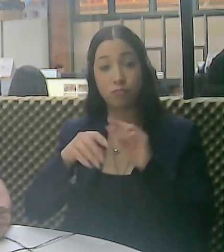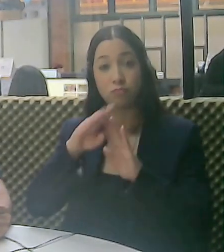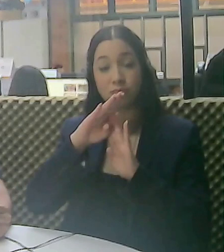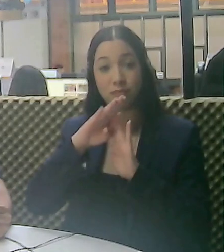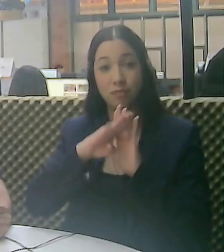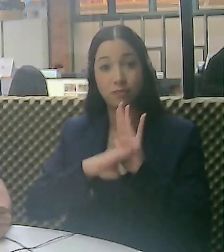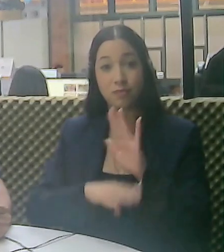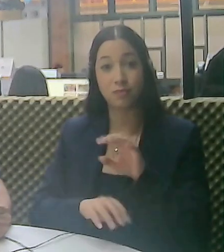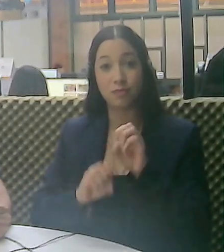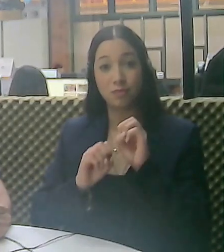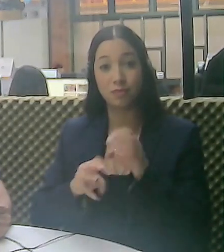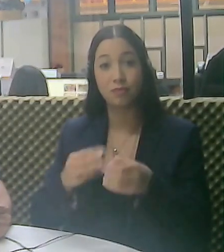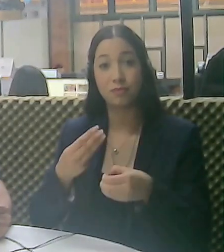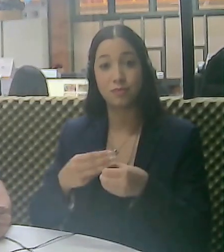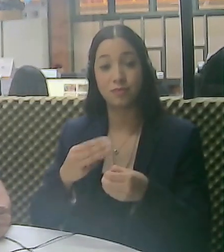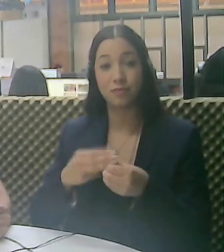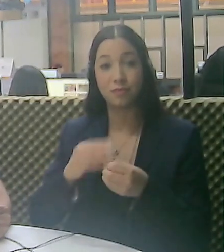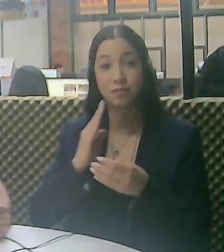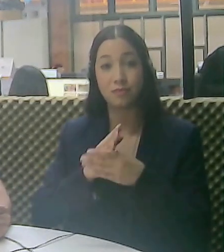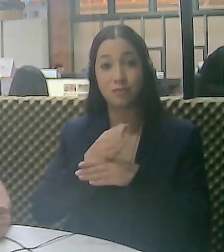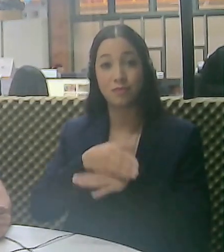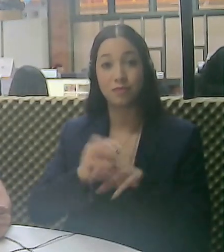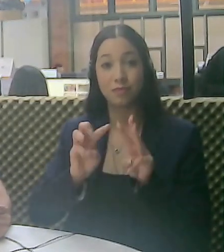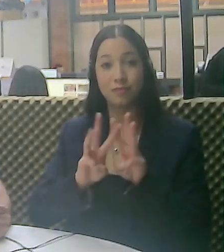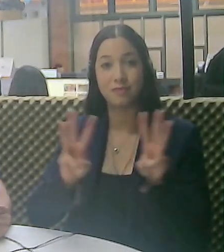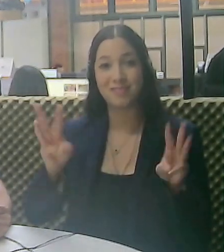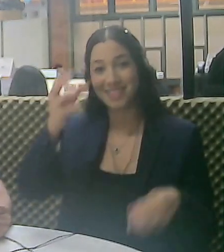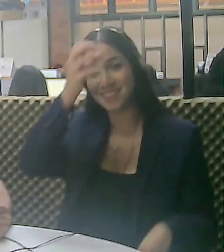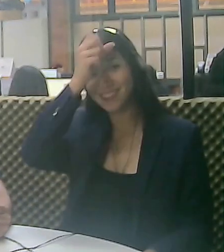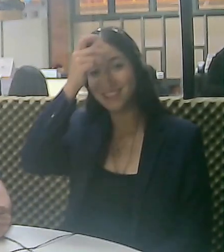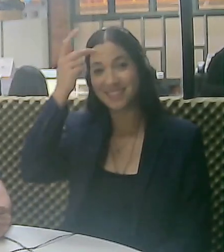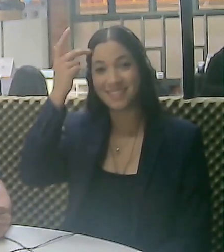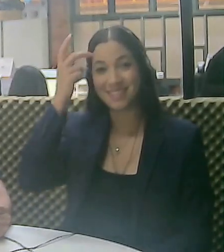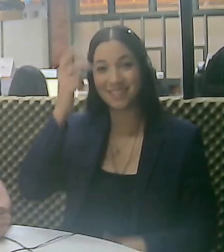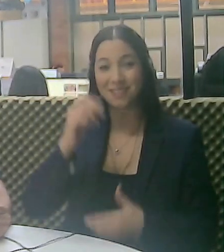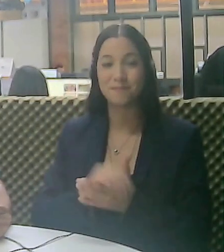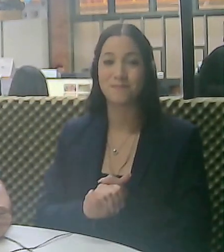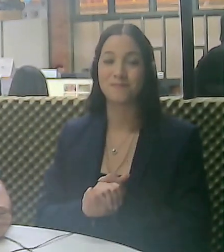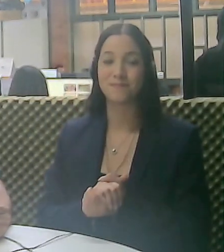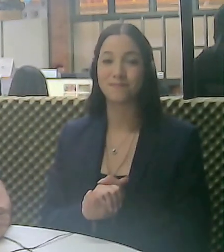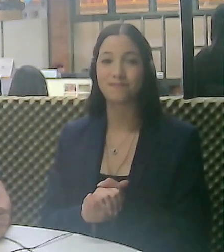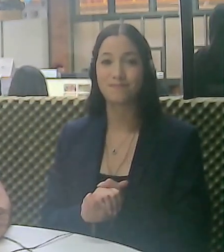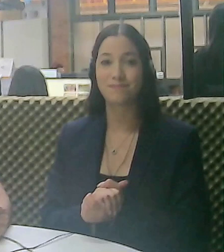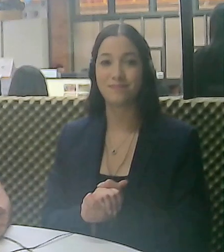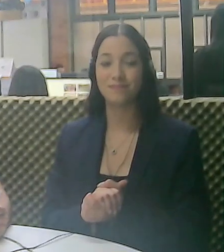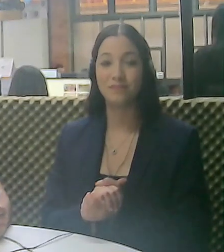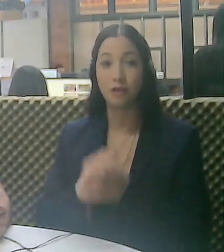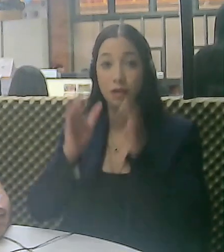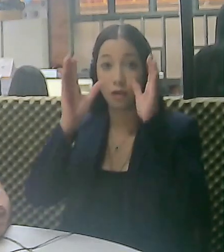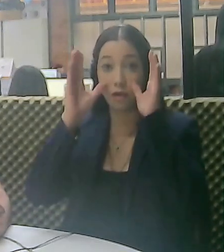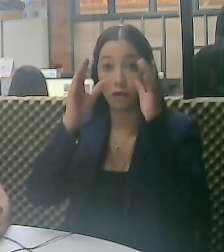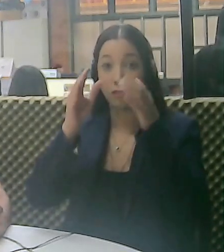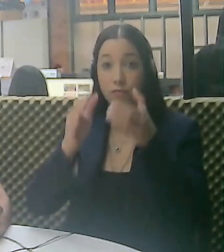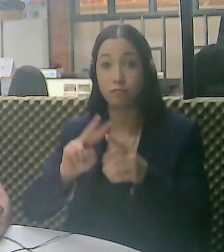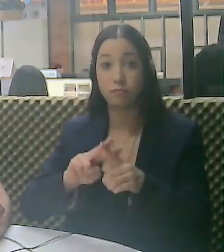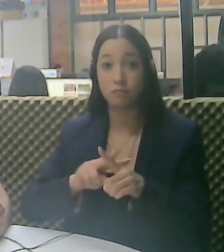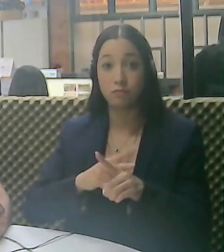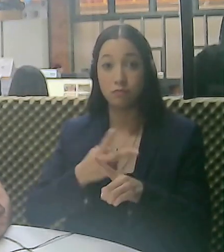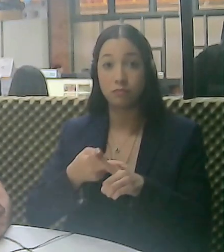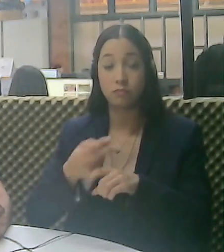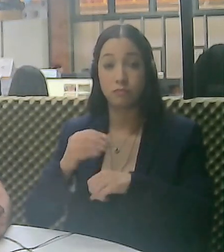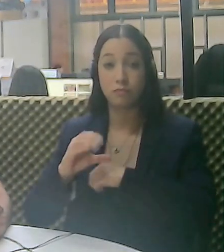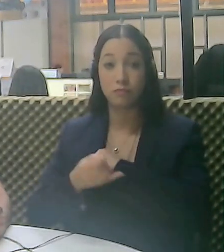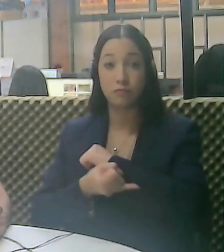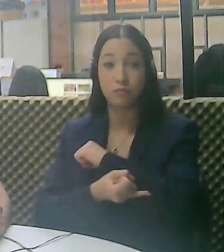realizado na educação municipal acessando o portal da Prefeitura. Com foco em fortalecer a infraestrutura e